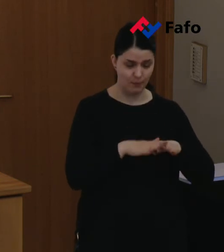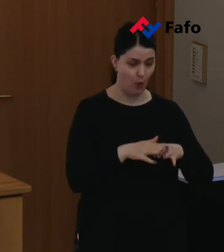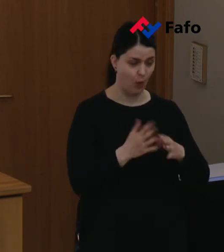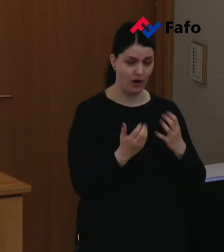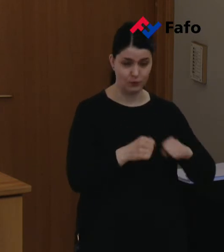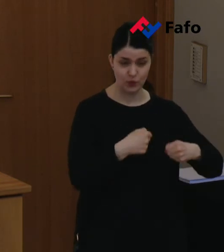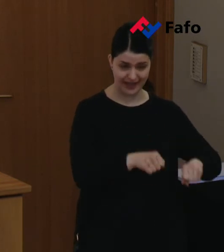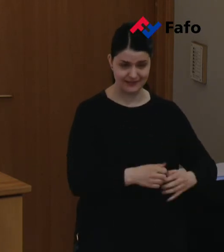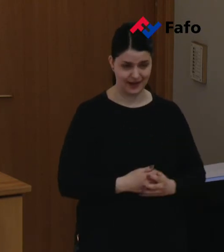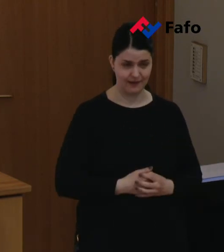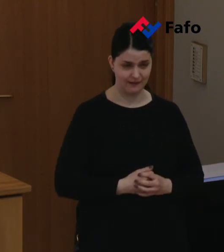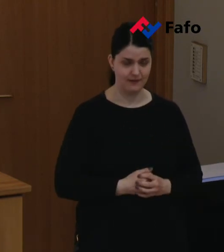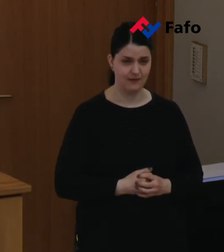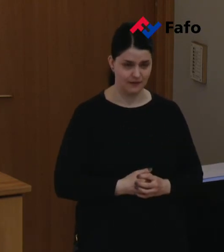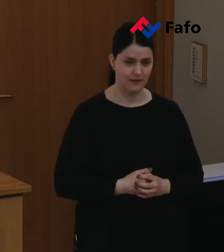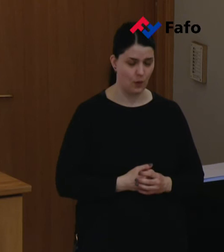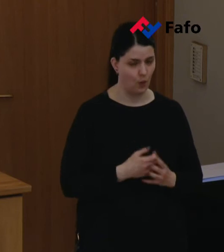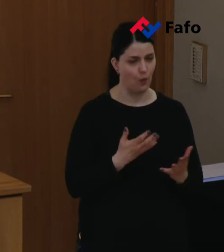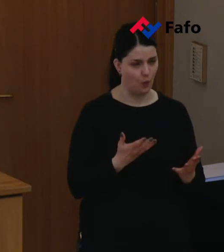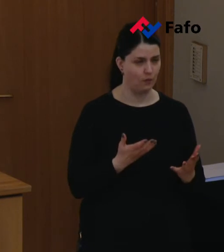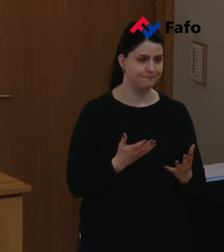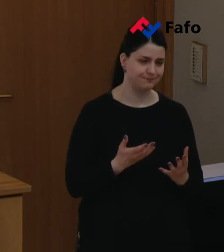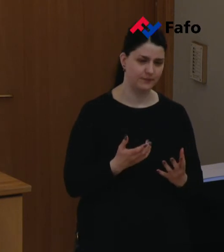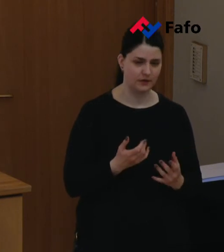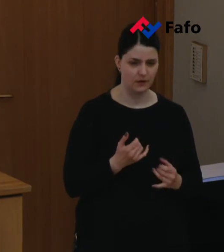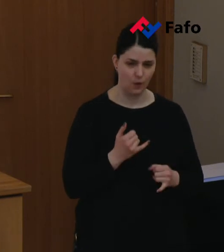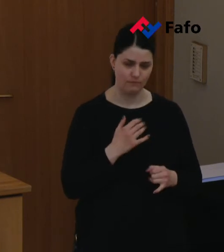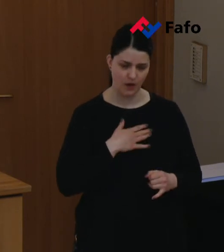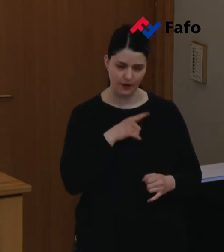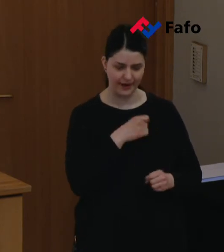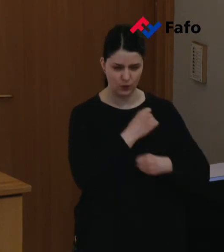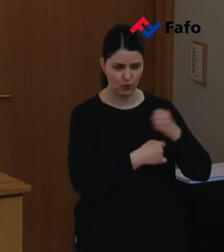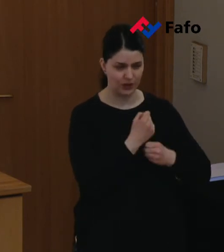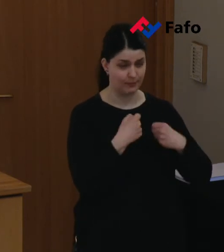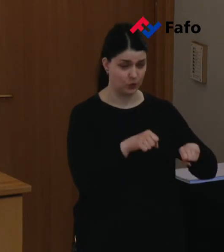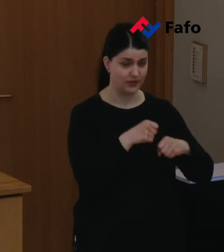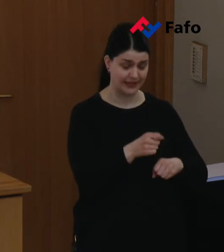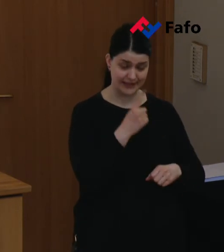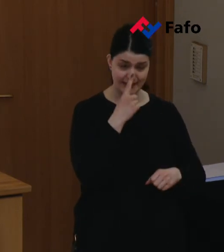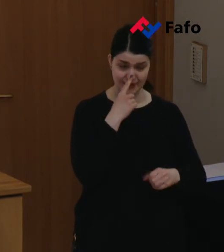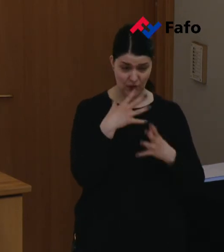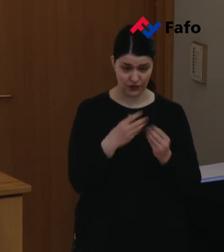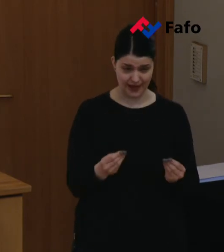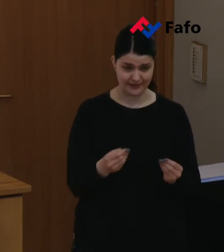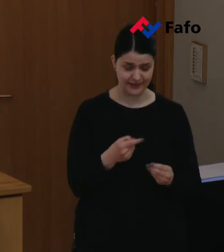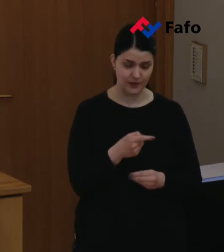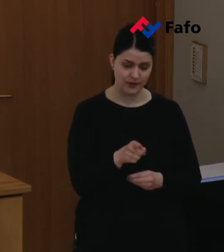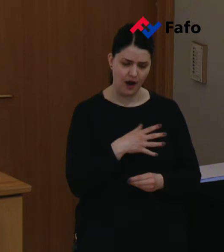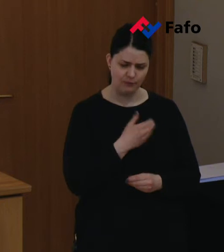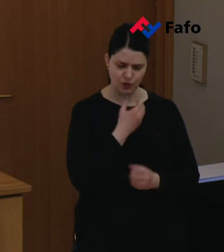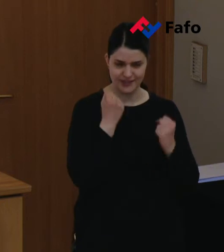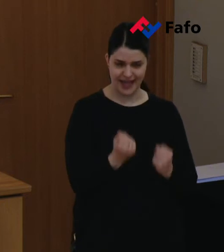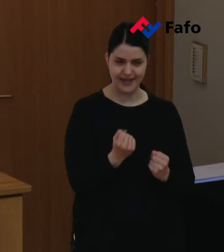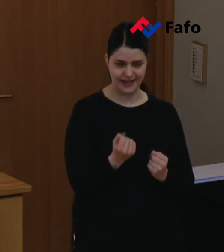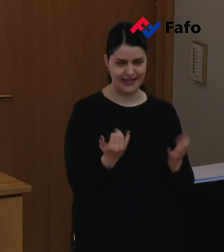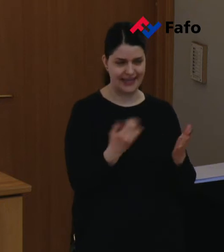og om det på en måte har gjort at prosjektet i Sandnes, som har hatt mye sterkere innslag